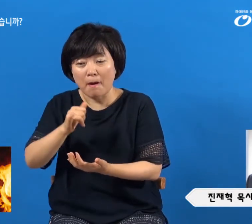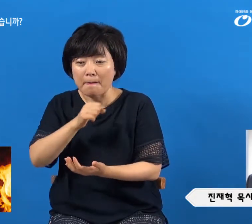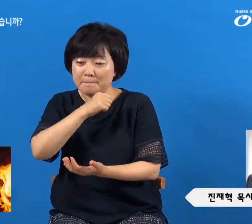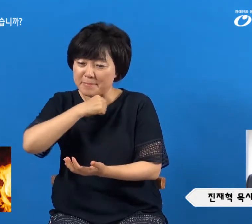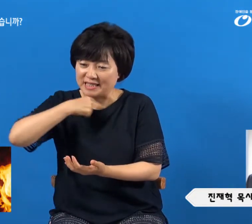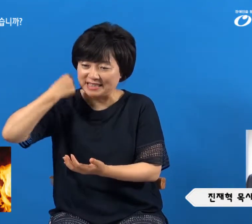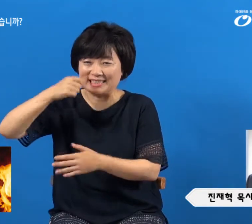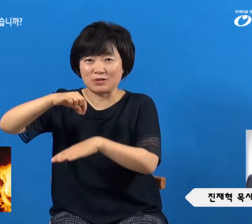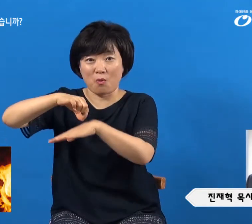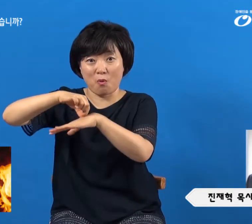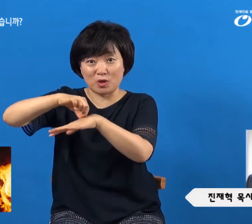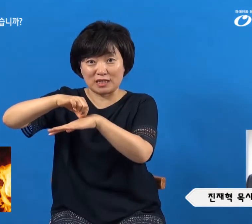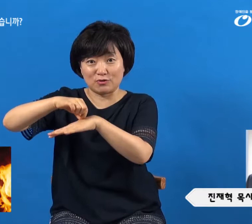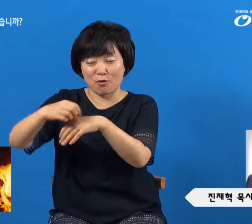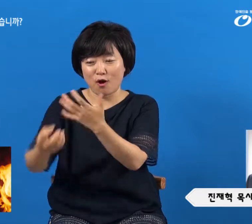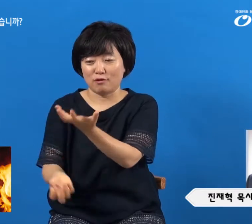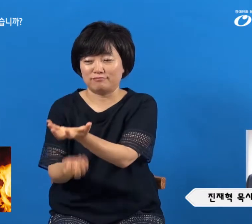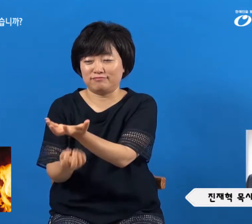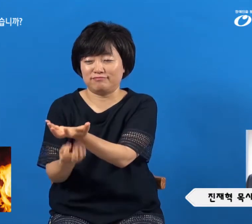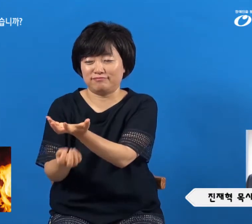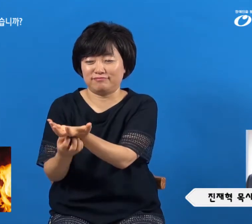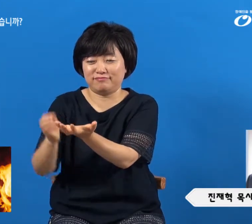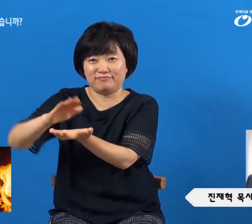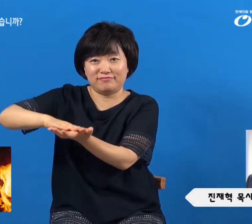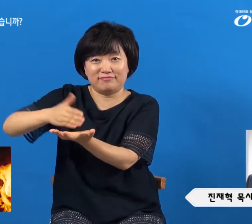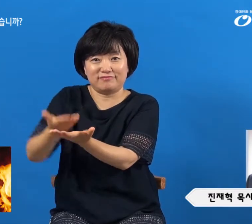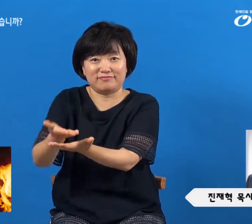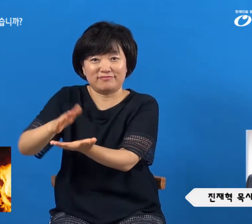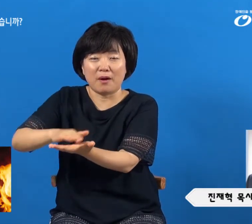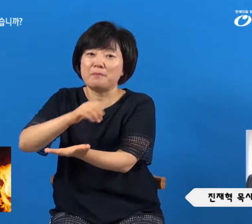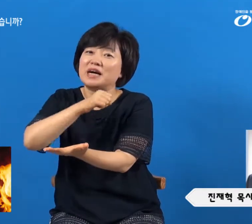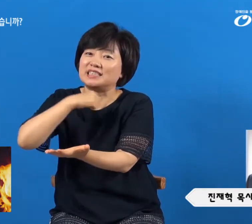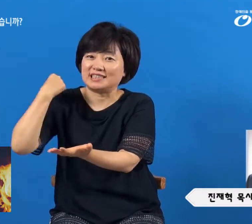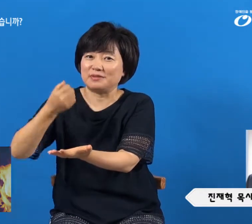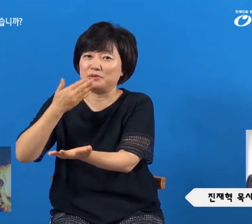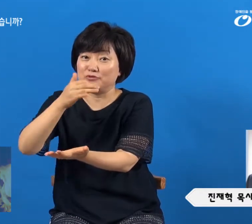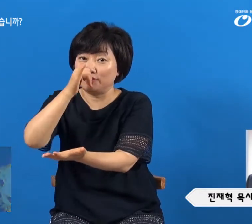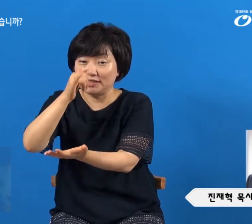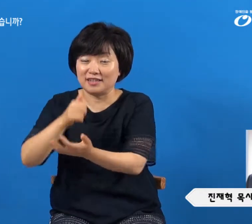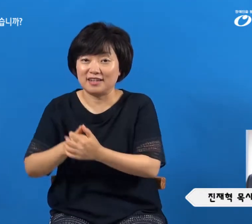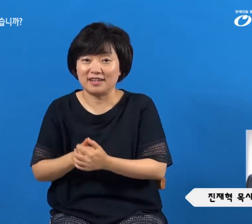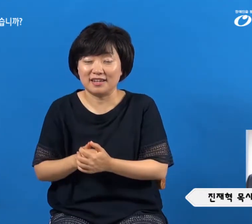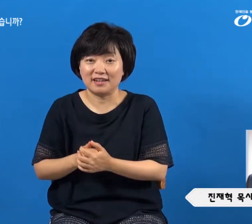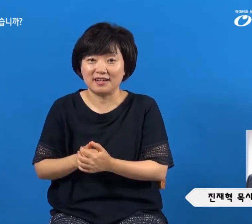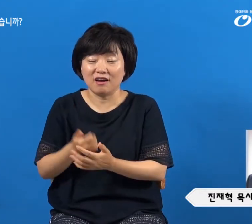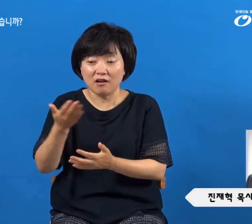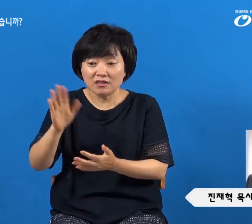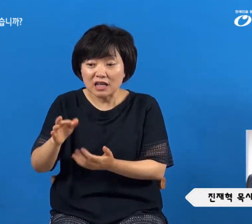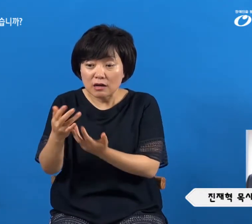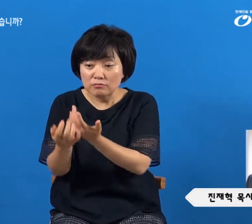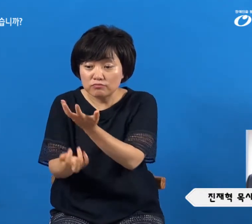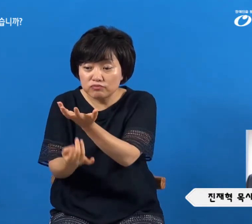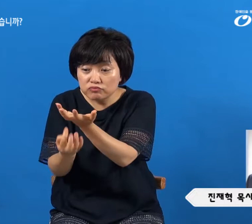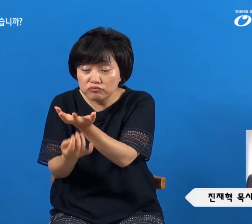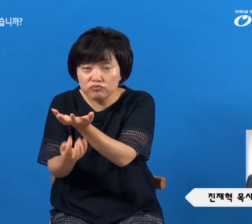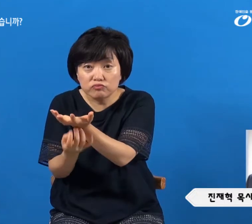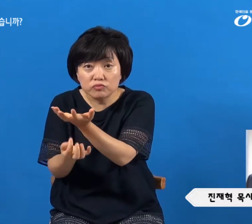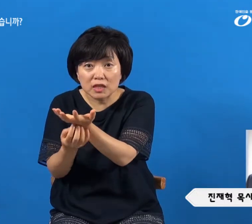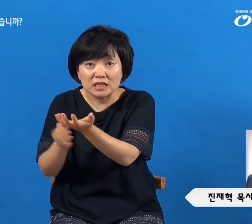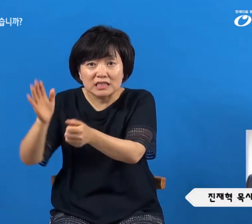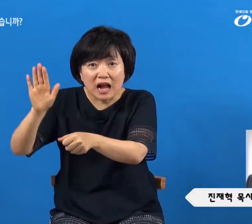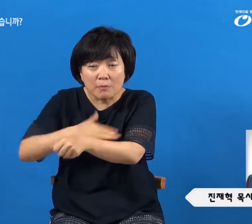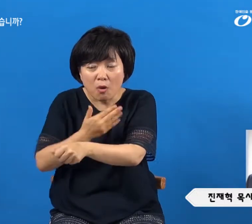맛있는 고기도 불이 좋아야 제맛이 나기 마련입니다. 그런데 그 불이